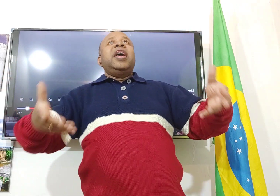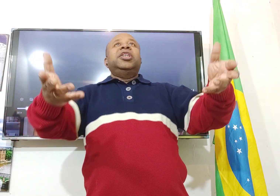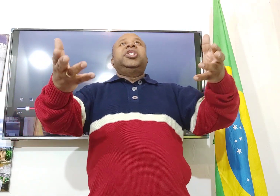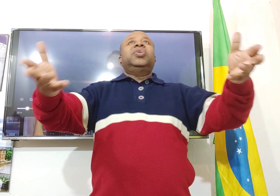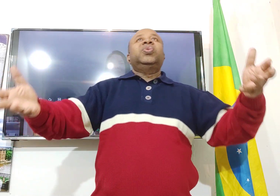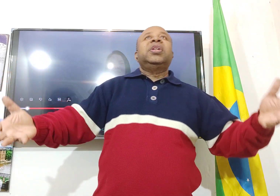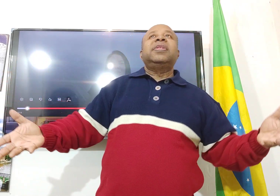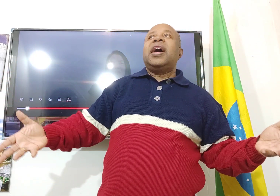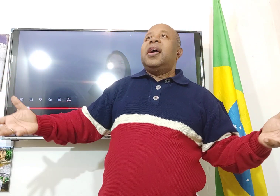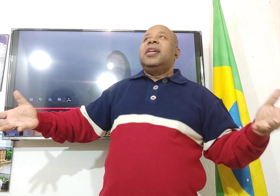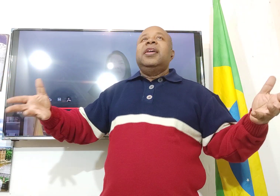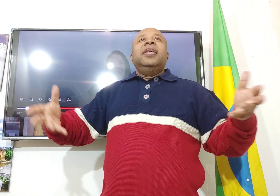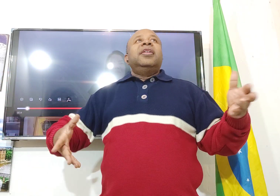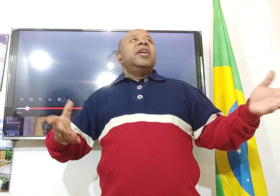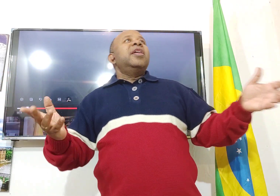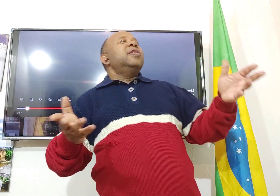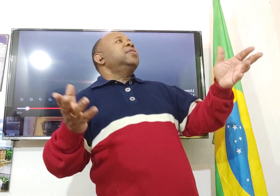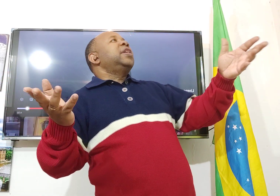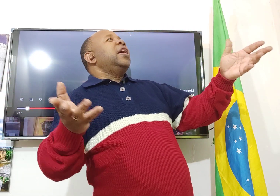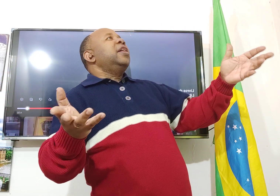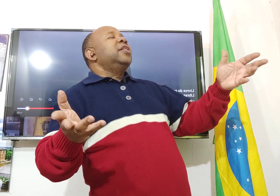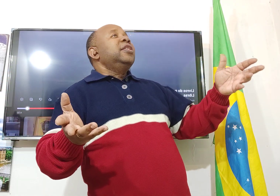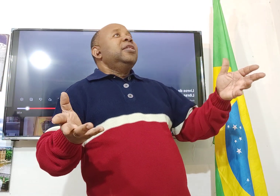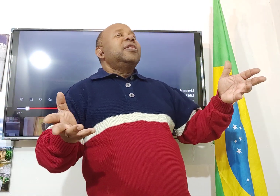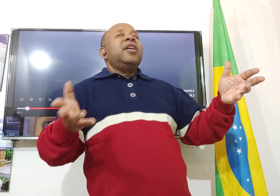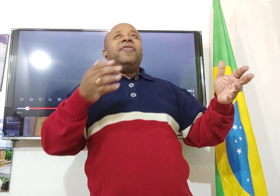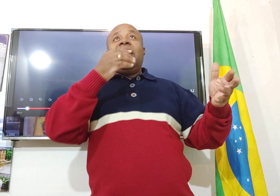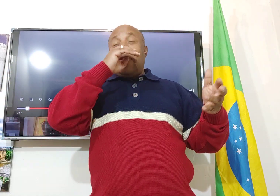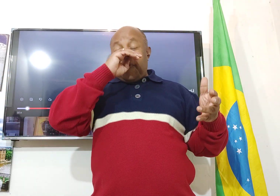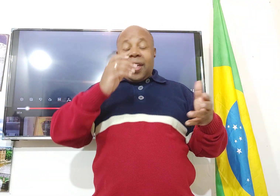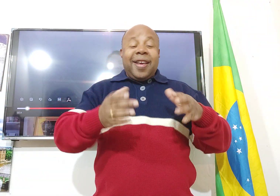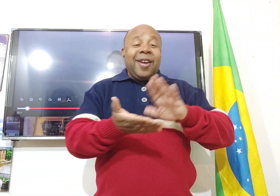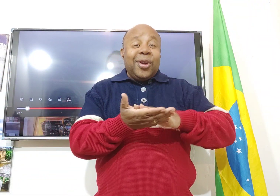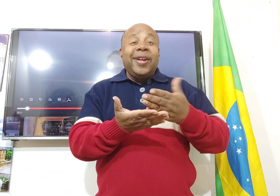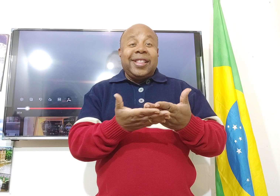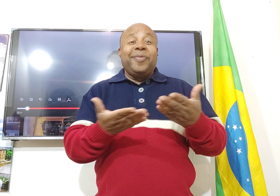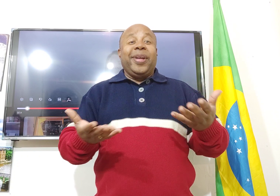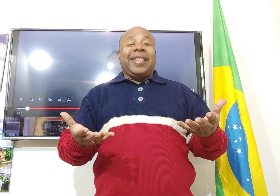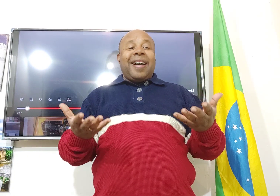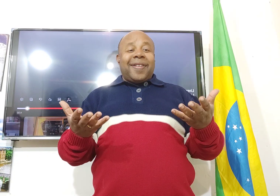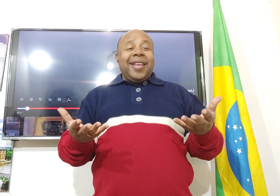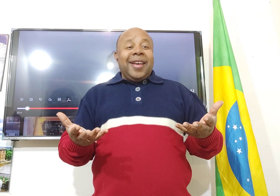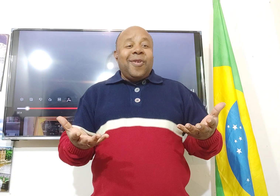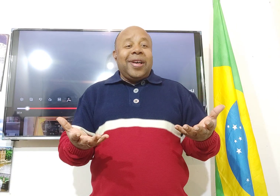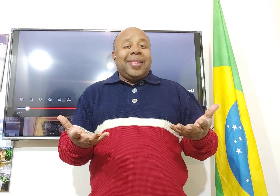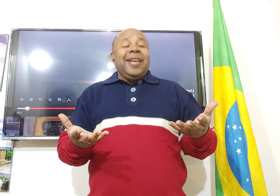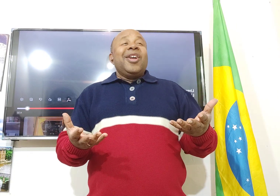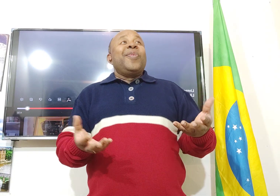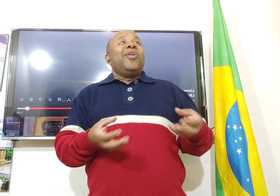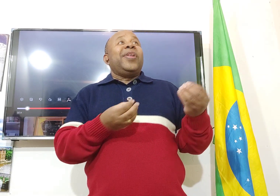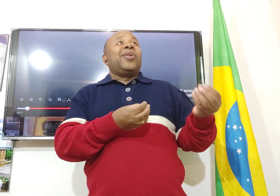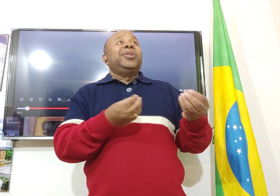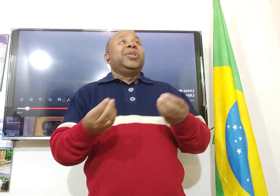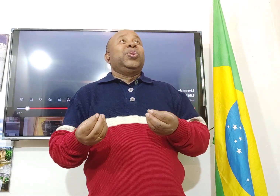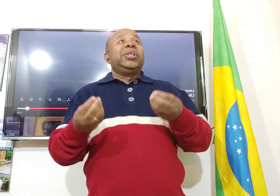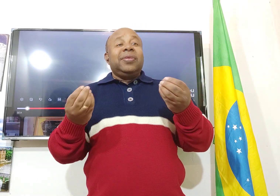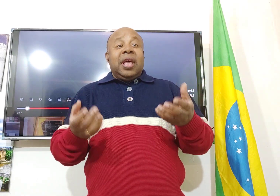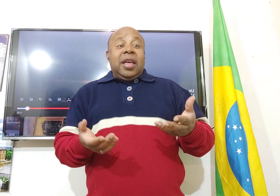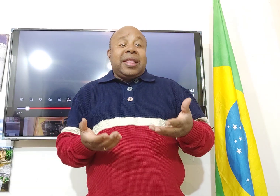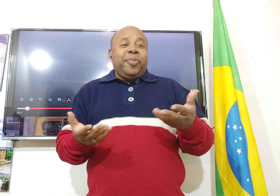sem Jesus não dá, não dá. Aí quando eu interpretava, eu falava assim, como é que eu vou falar com Jesus não... E até porque